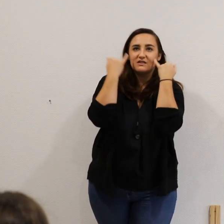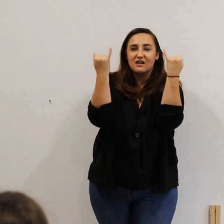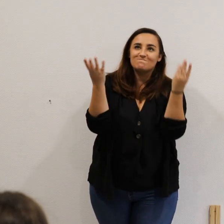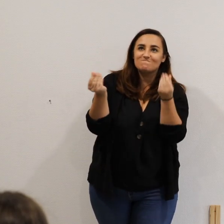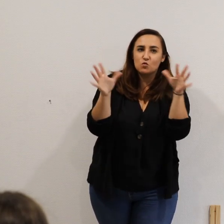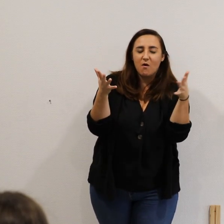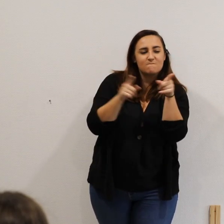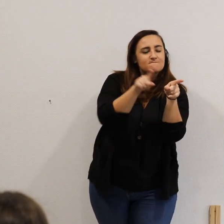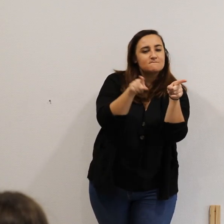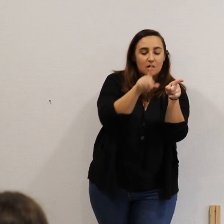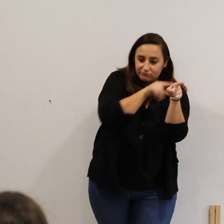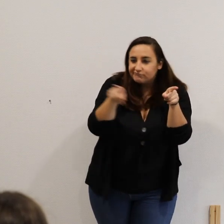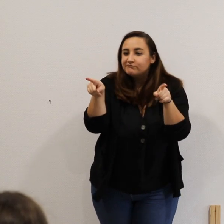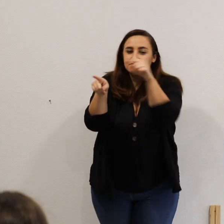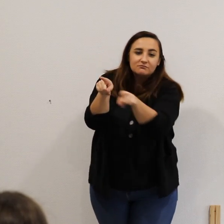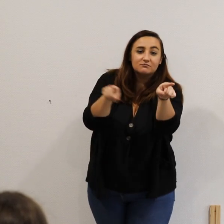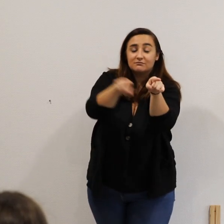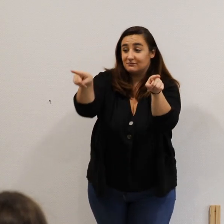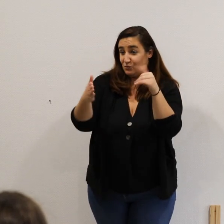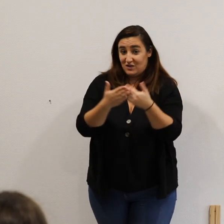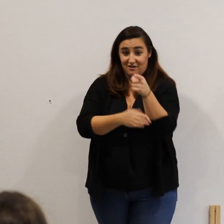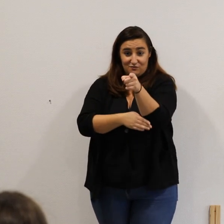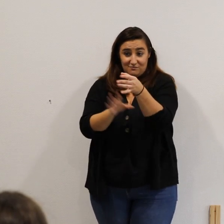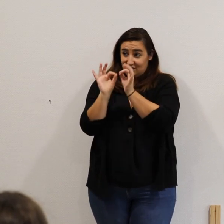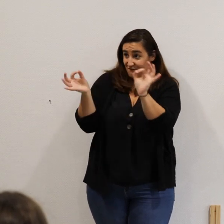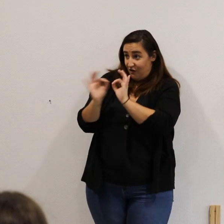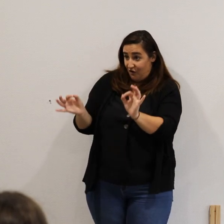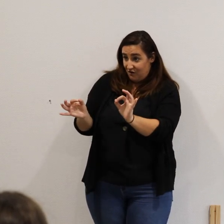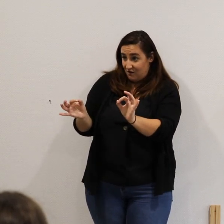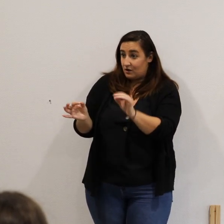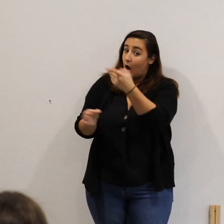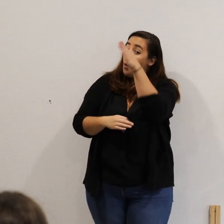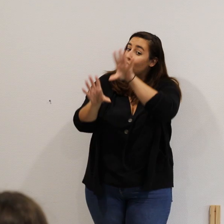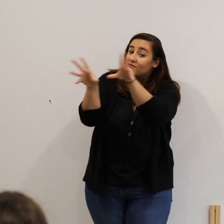différentes. Et puis finalement, vous êtes parti dans une direction où le chat est accueilli aussi